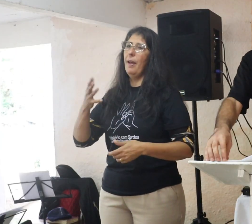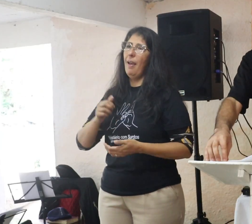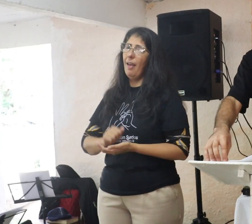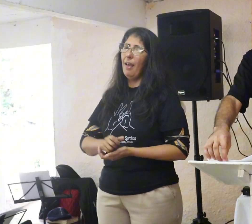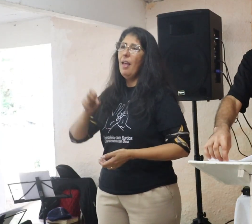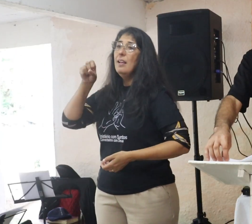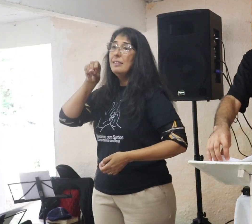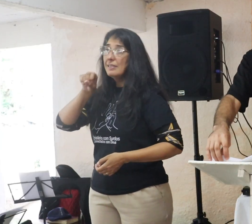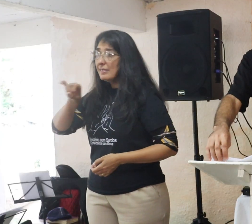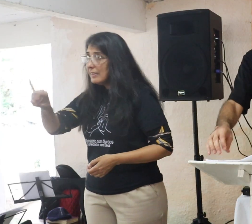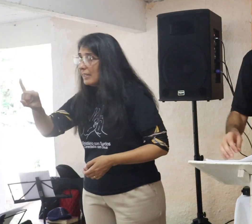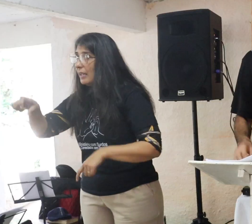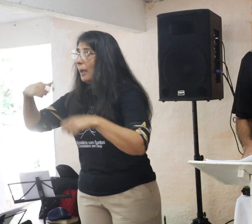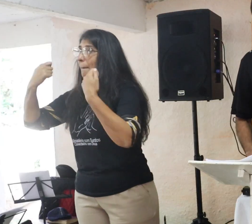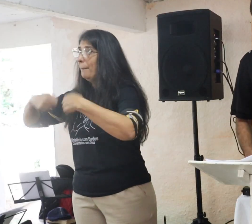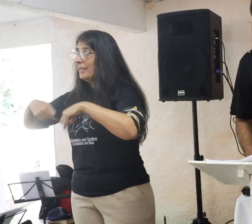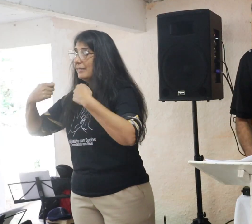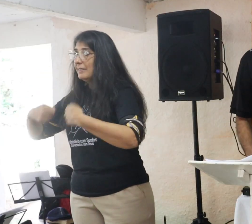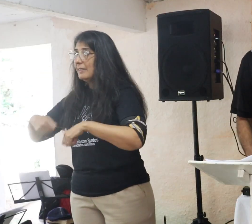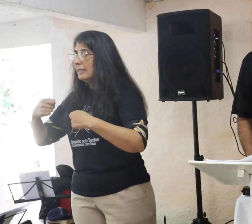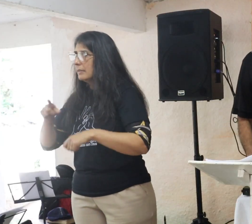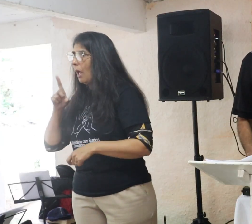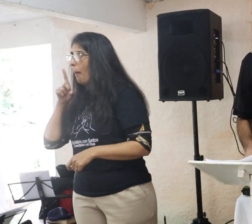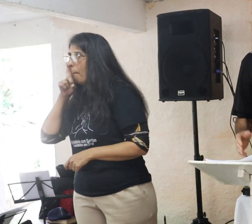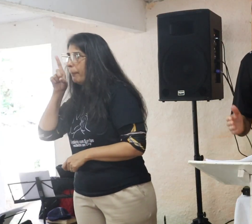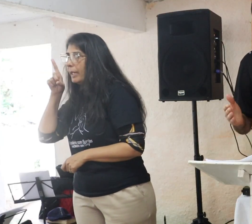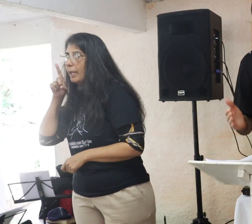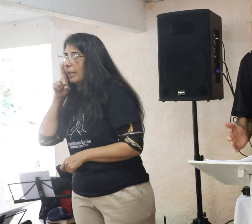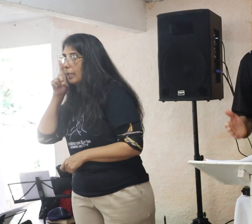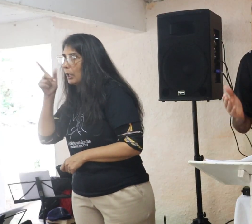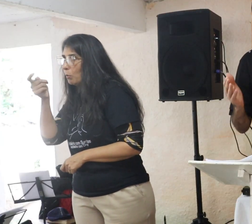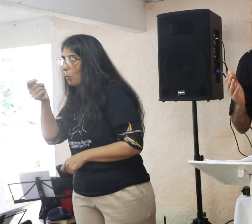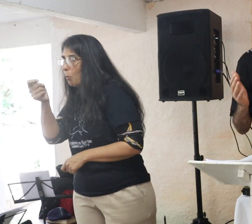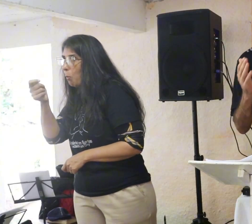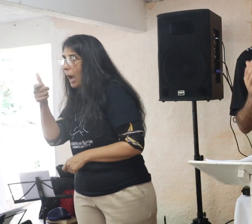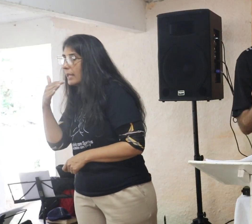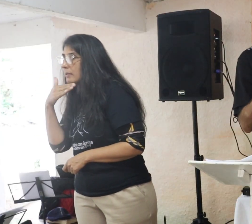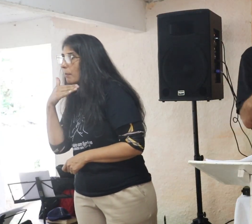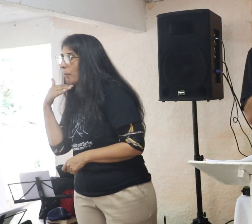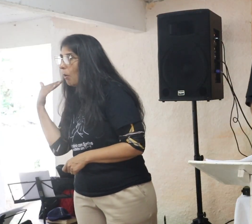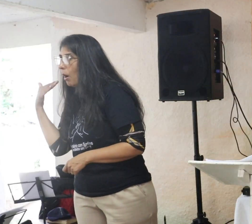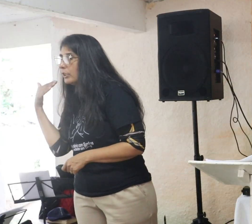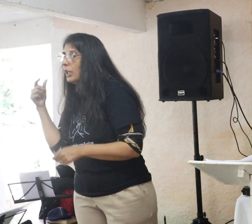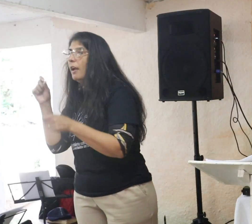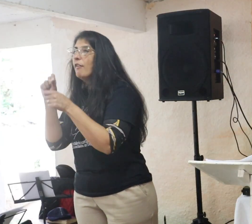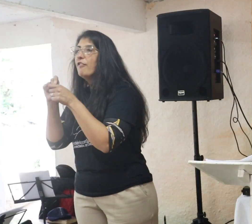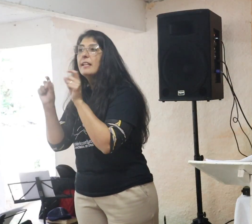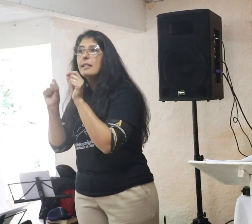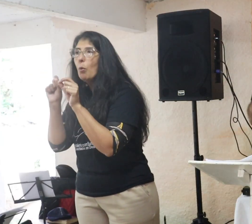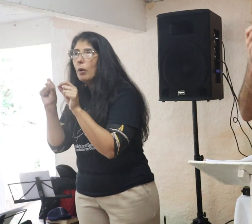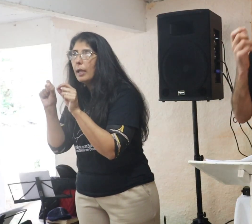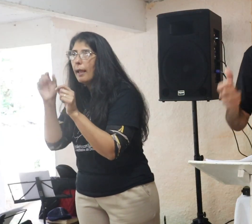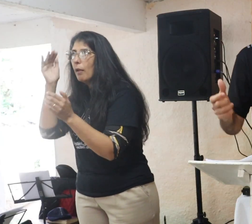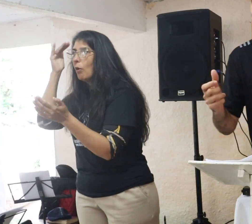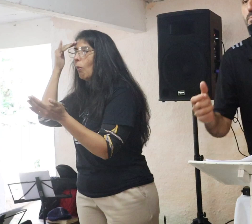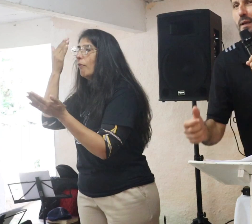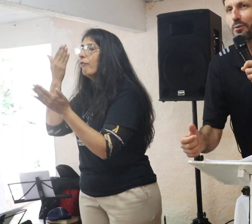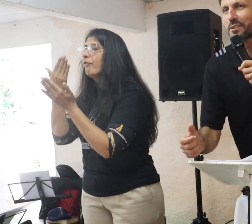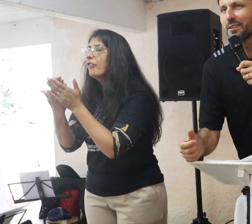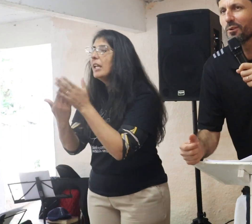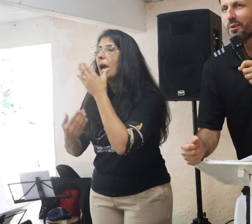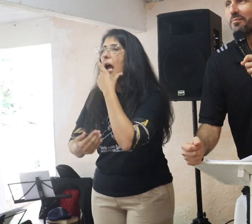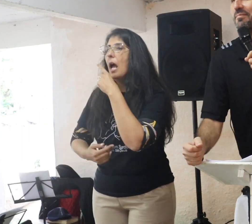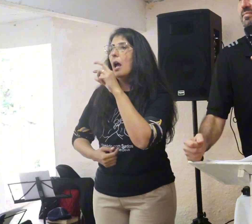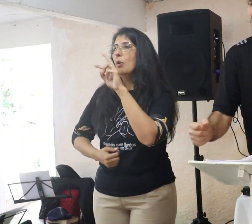precisarmos enfrentar perigos de morte por amor a Cristo, enfrentaremos com confiança no Senhor, encorajados